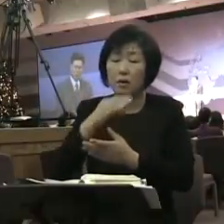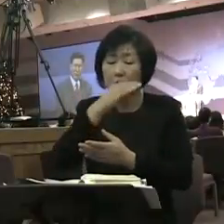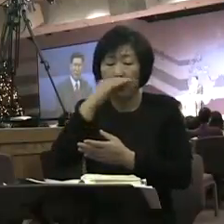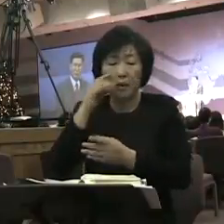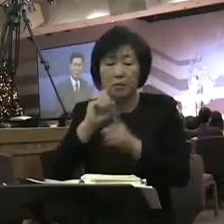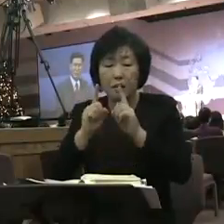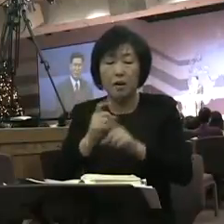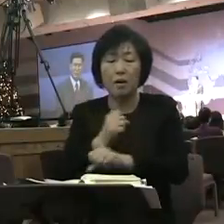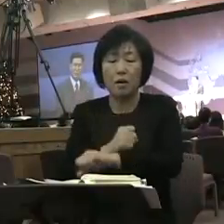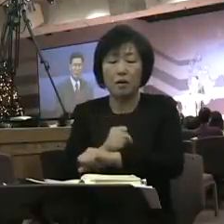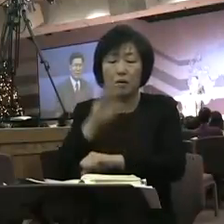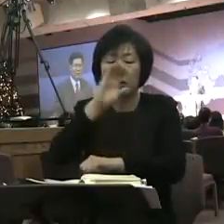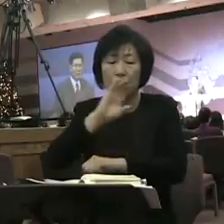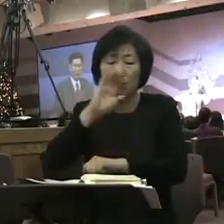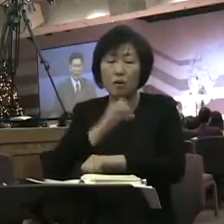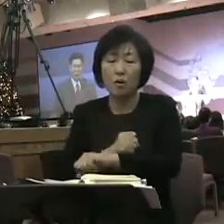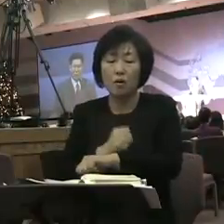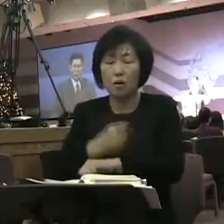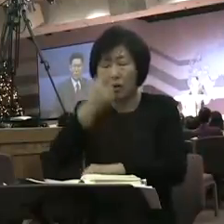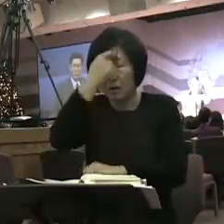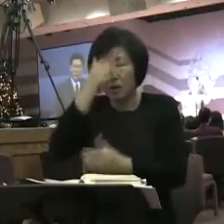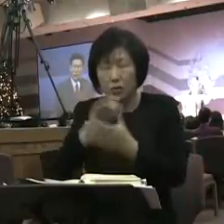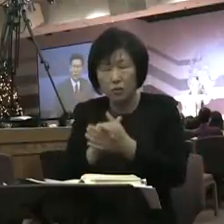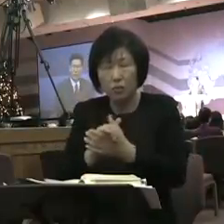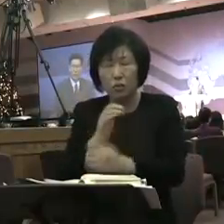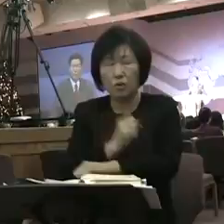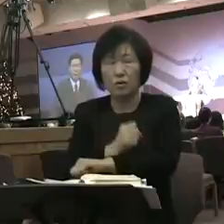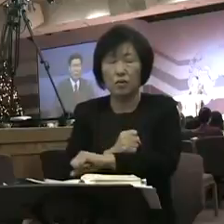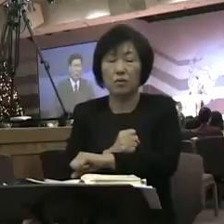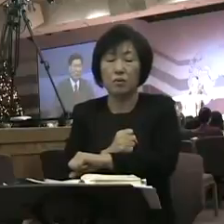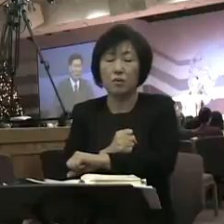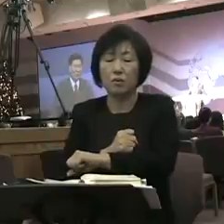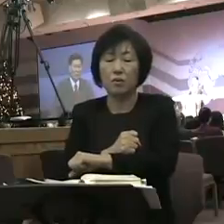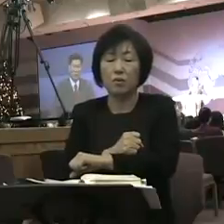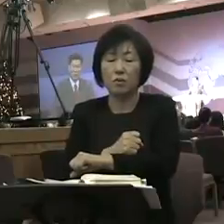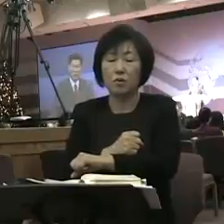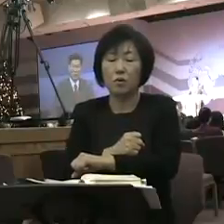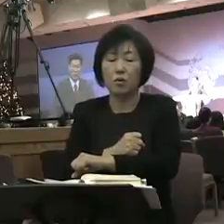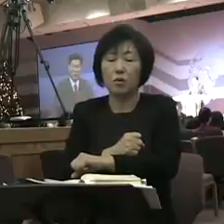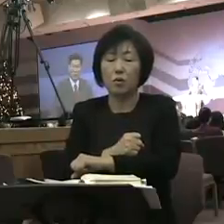수 있도록 훈련하고요. 기도한다고